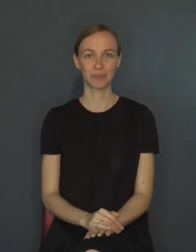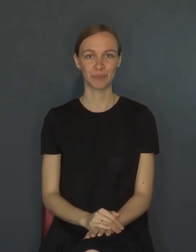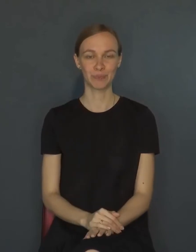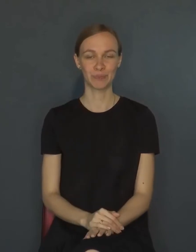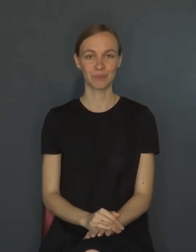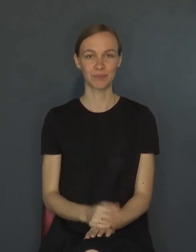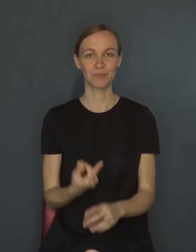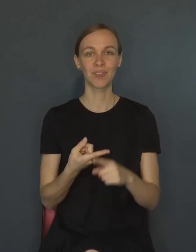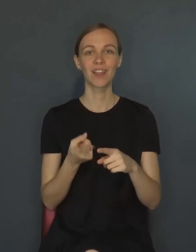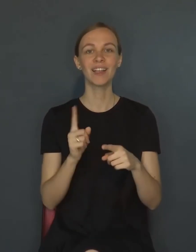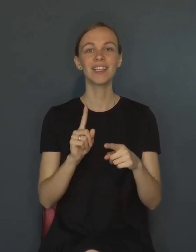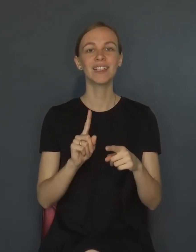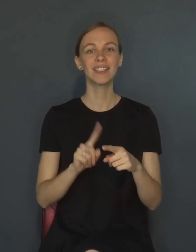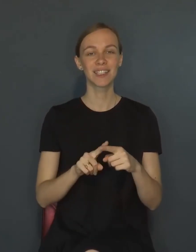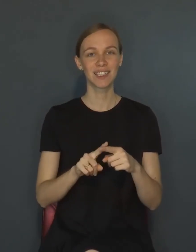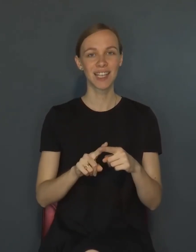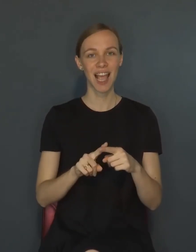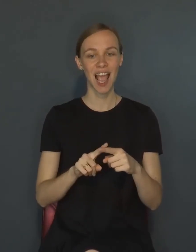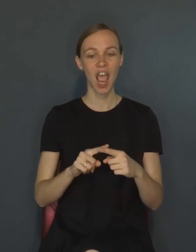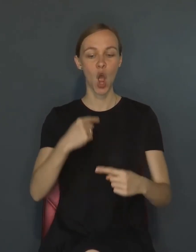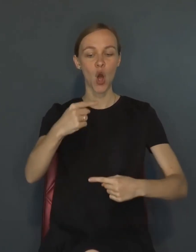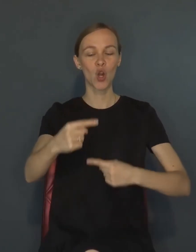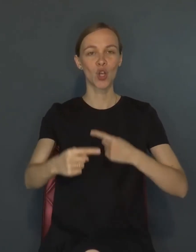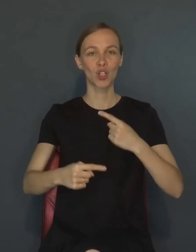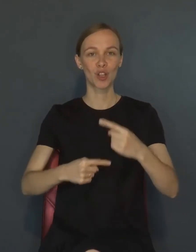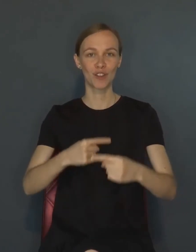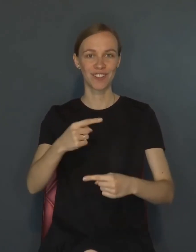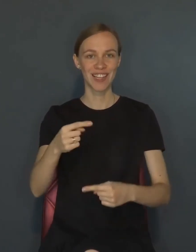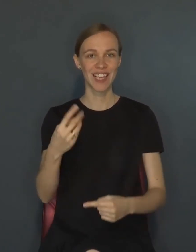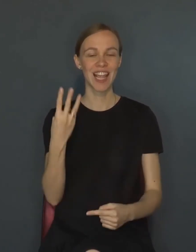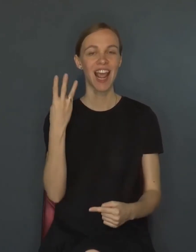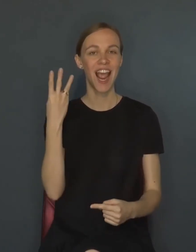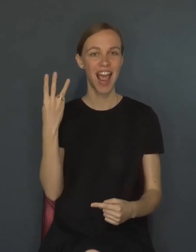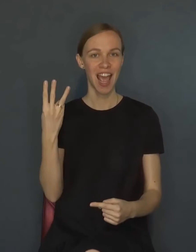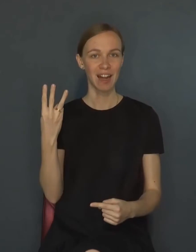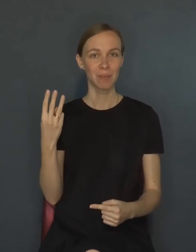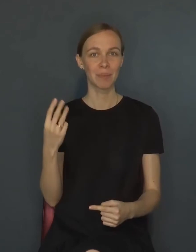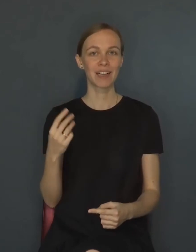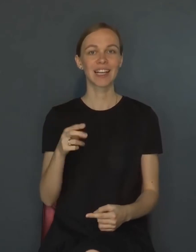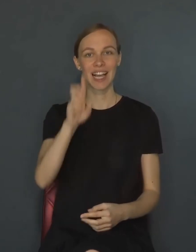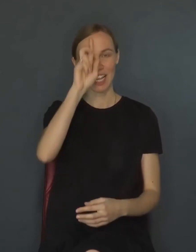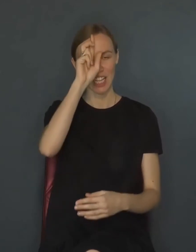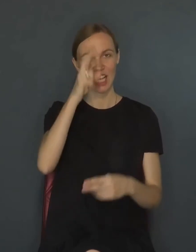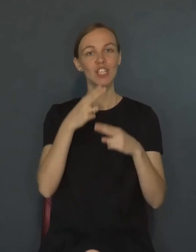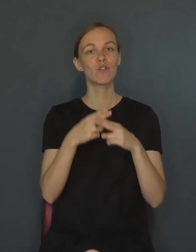Це родовий герб князів Острозьких та герб міста Дубна.